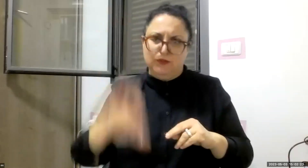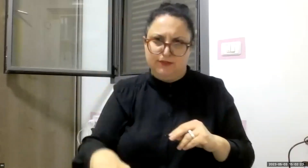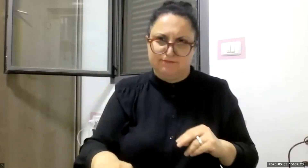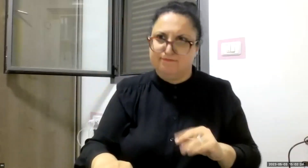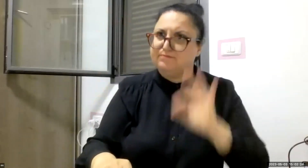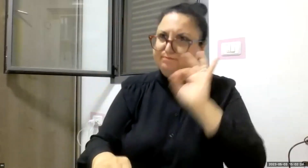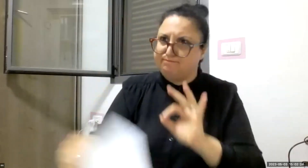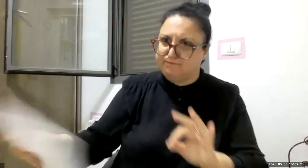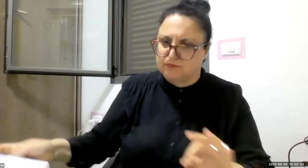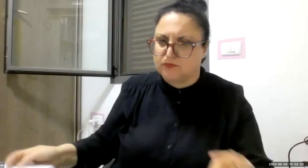ושמיעת הנוץ?